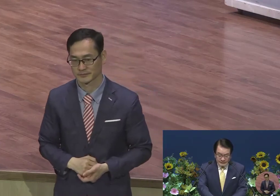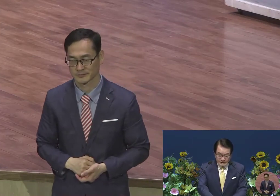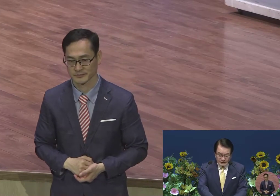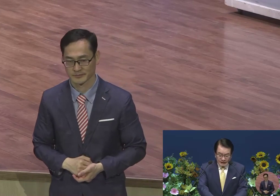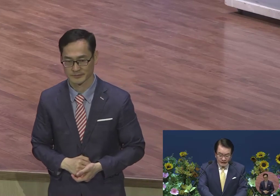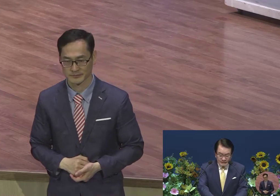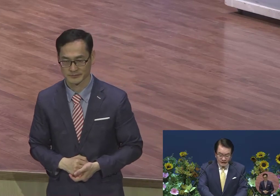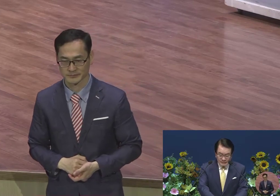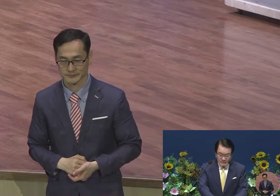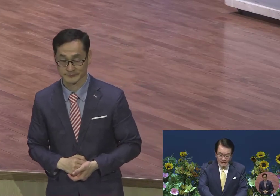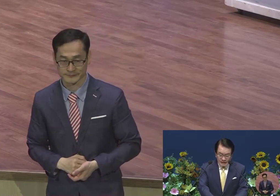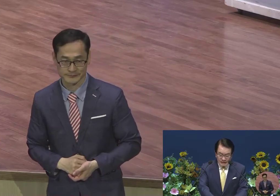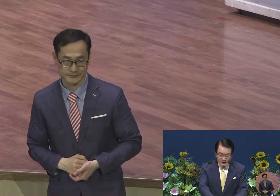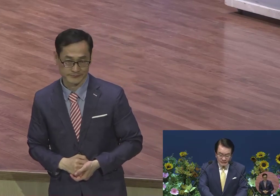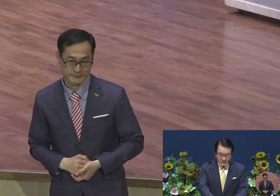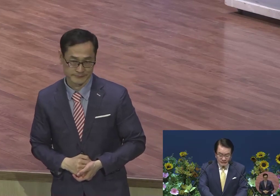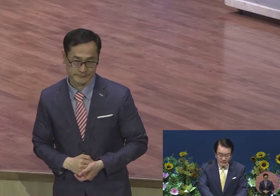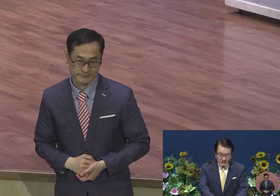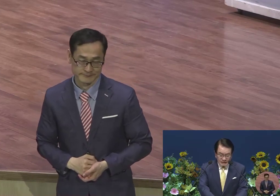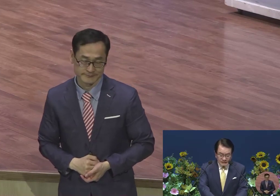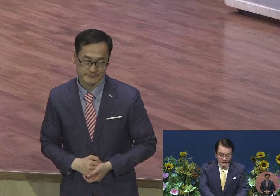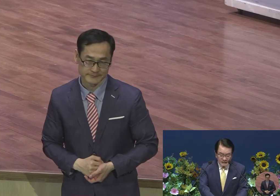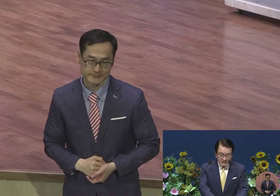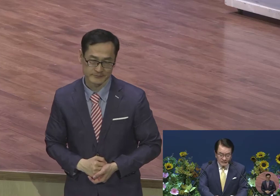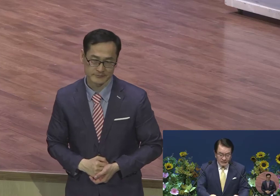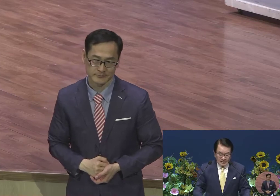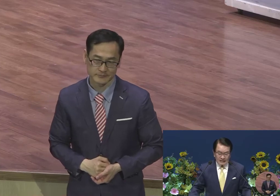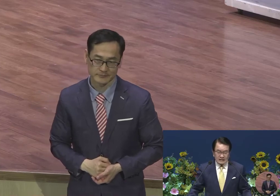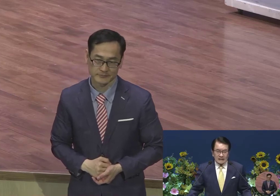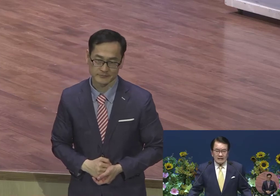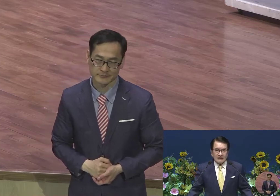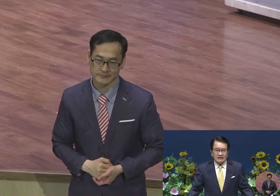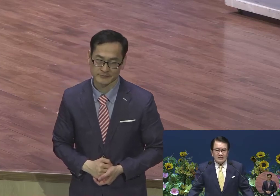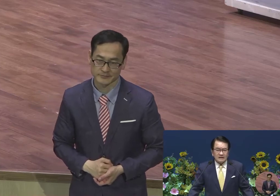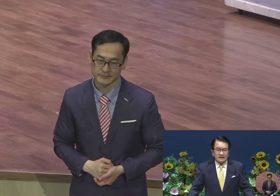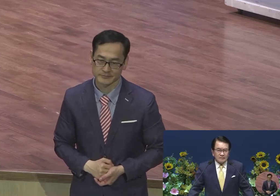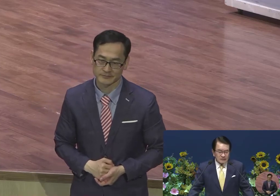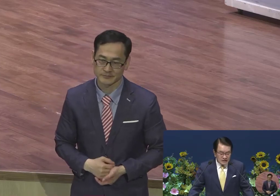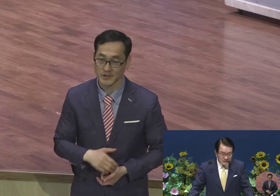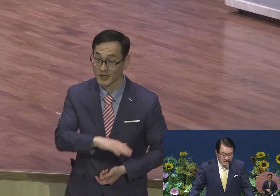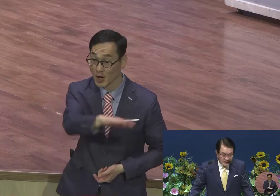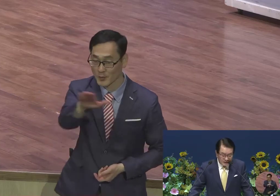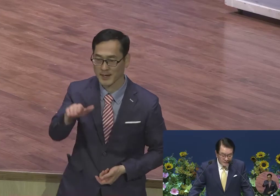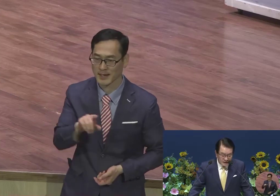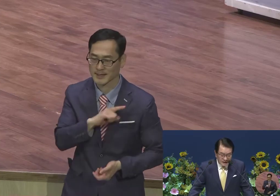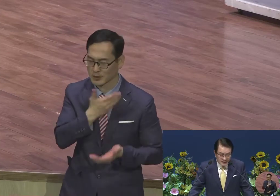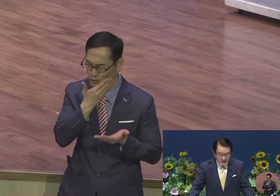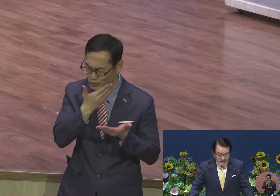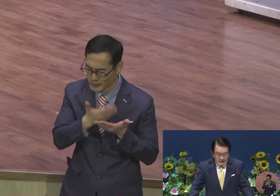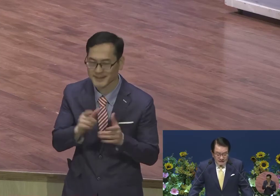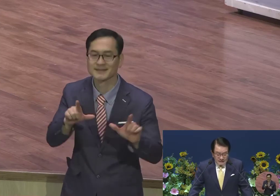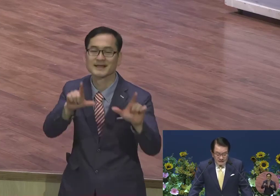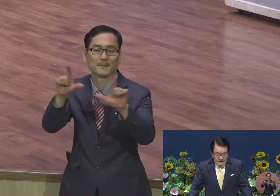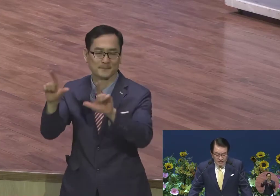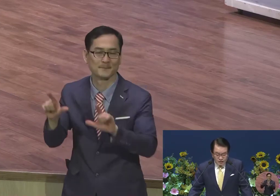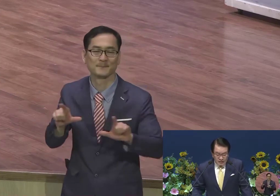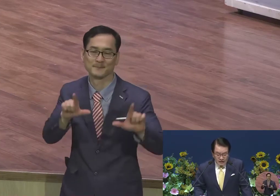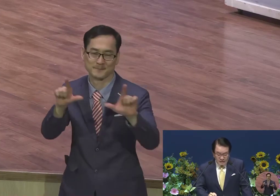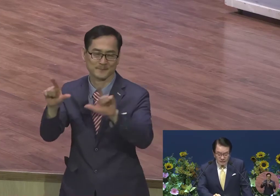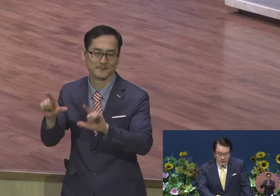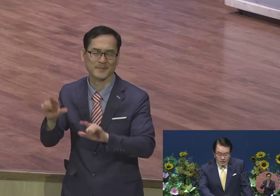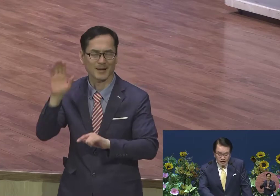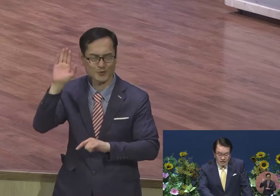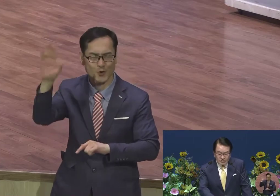이제는 다른 사람 살리는 세상 살리는 가장 가치 있는 삶을 사시길 바랍니다 이제